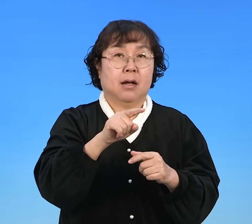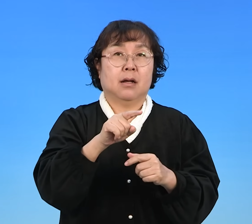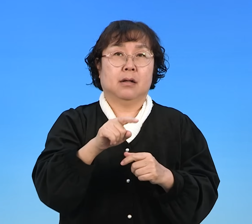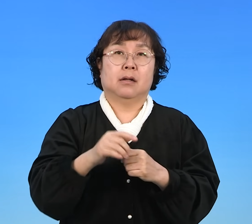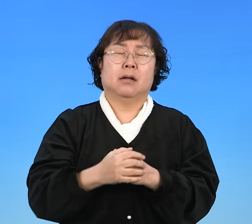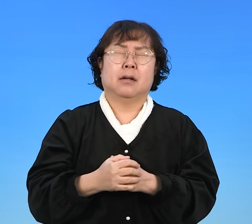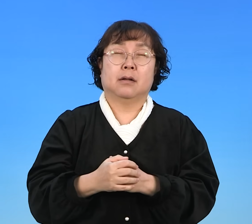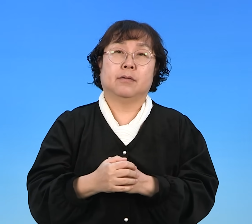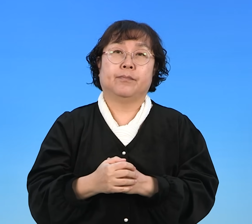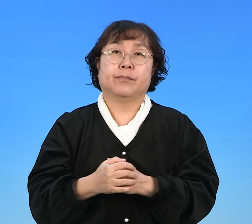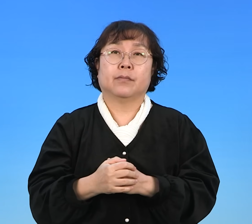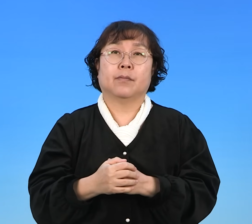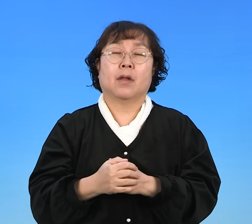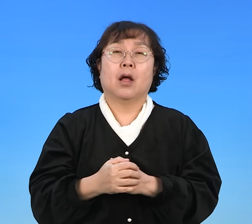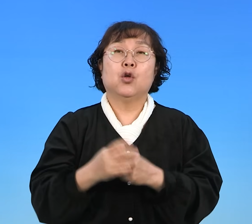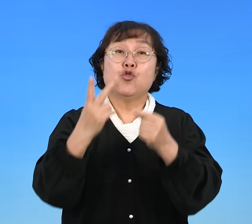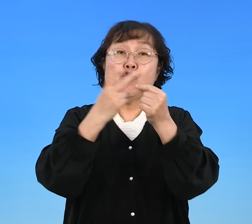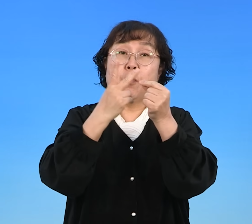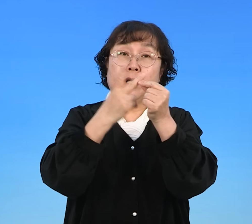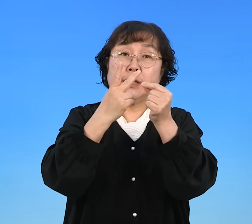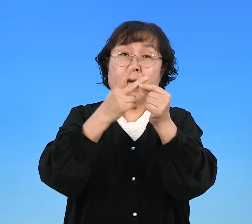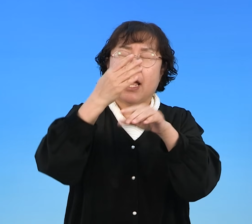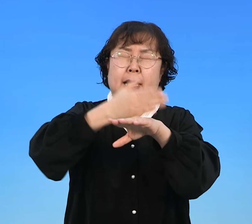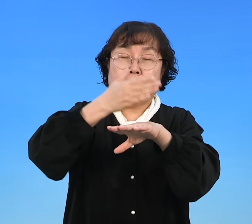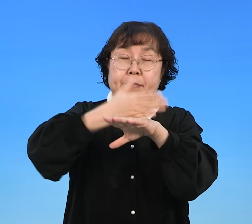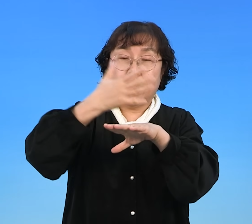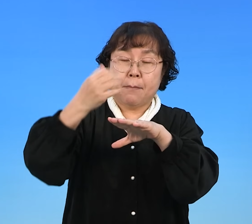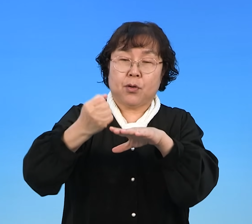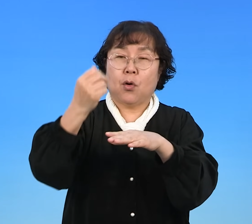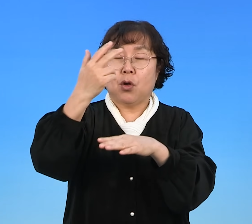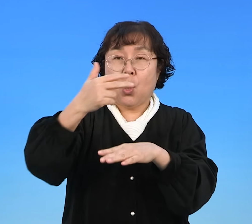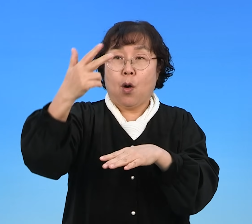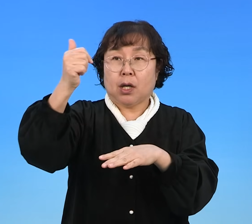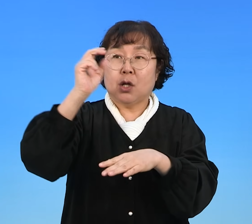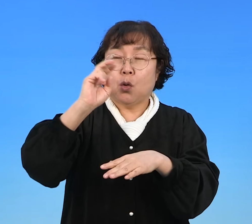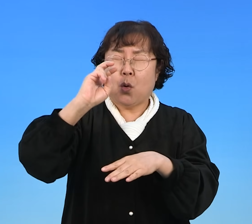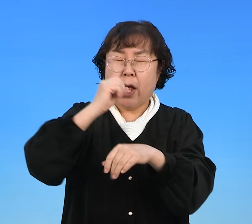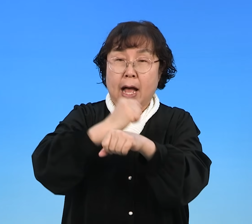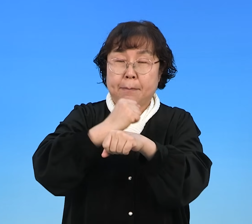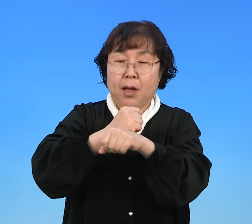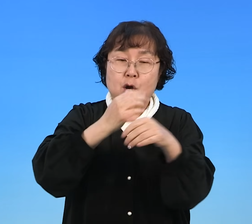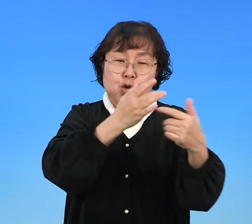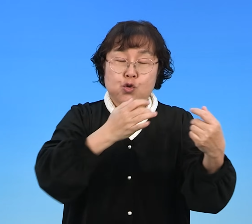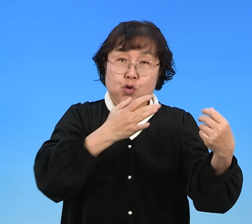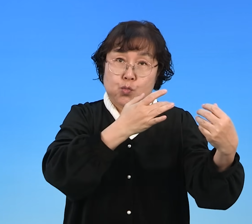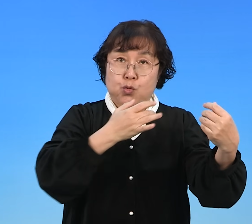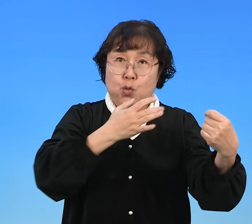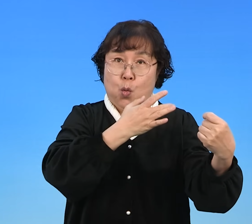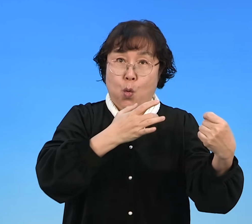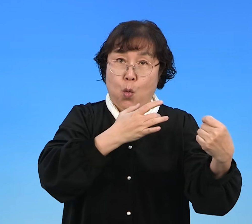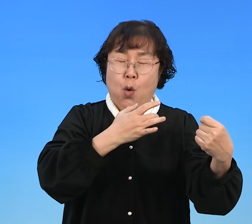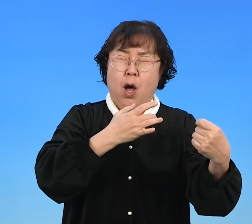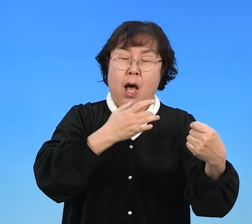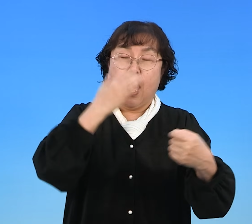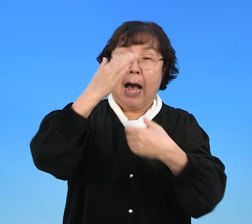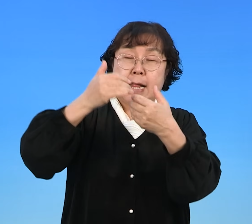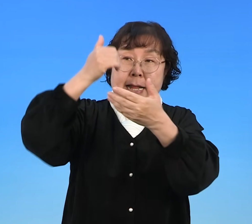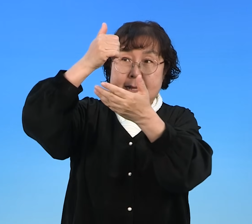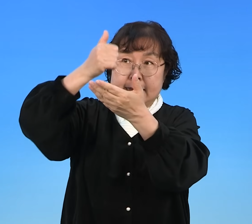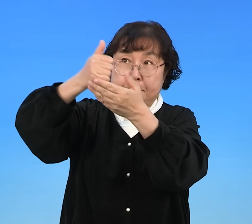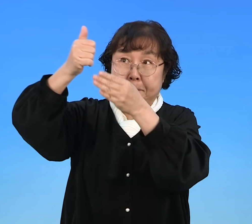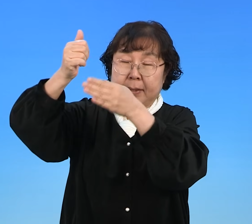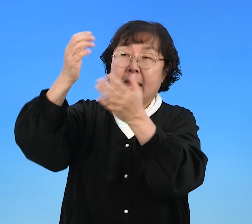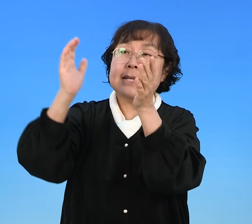번째 기둥을 보시겠습니까? 7절입니다. 감사함으로 여호와께 노래하며 수금으로 하나님께